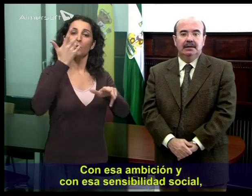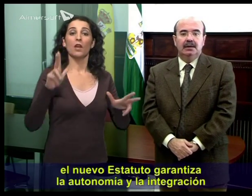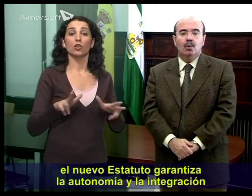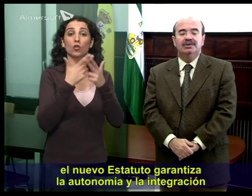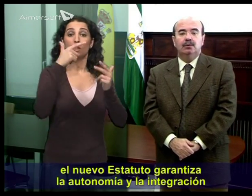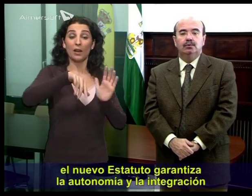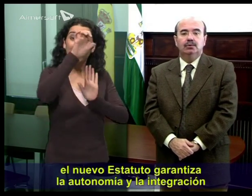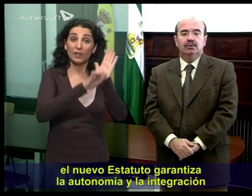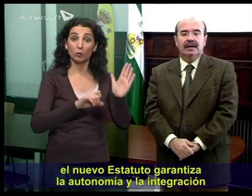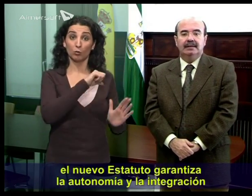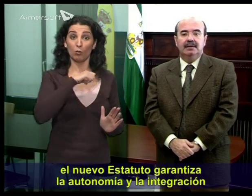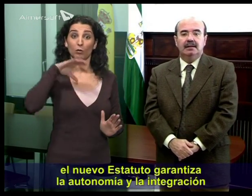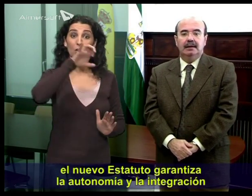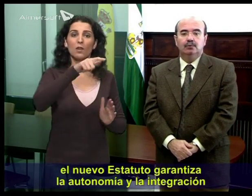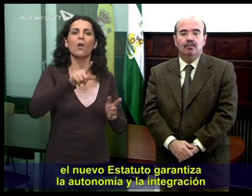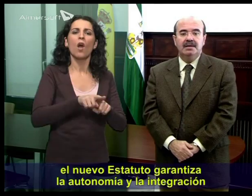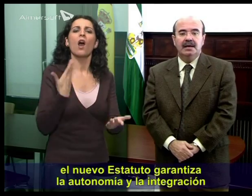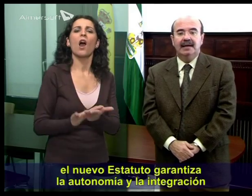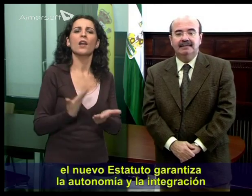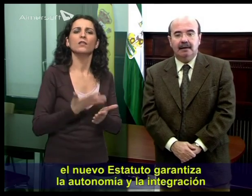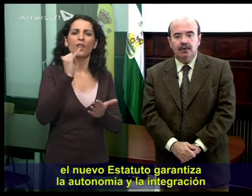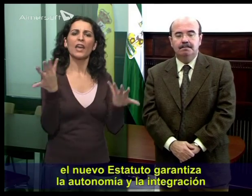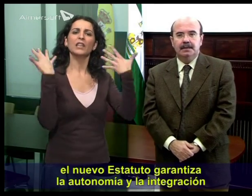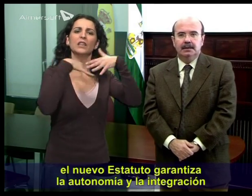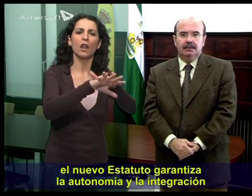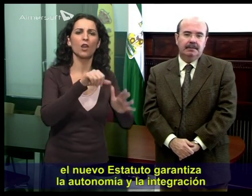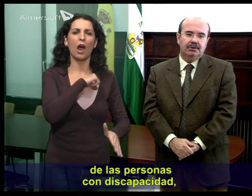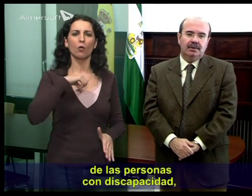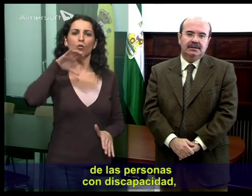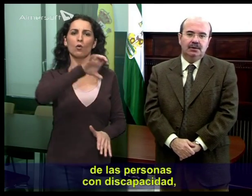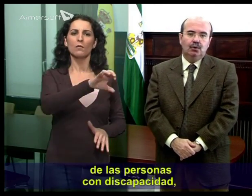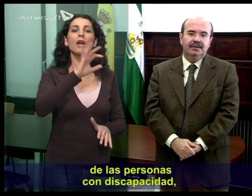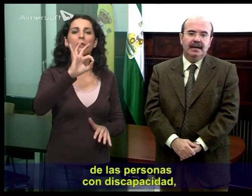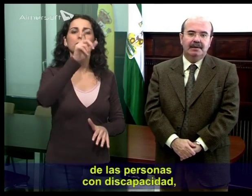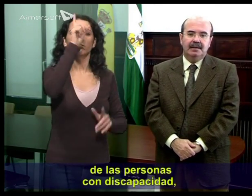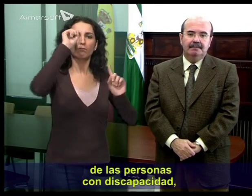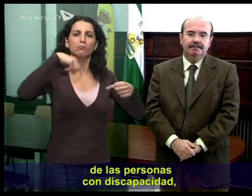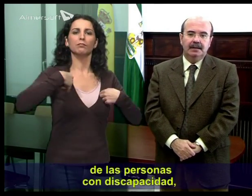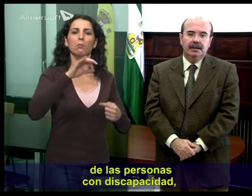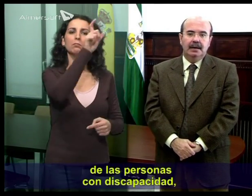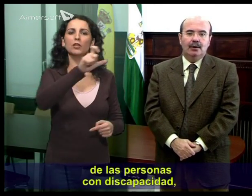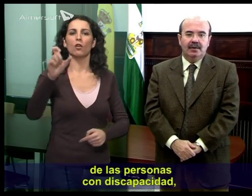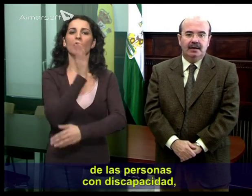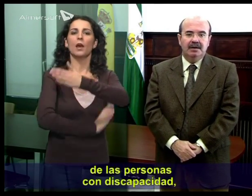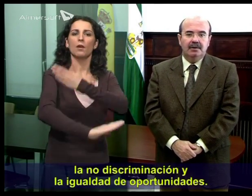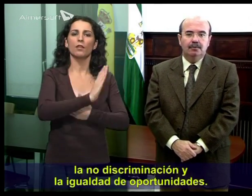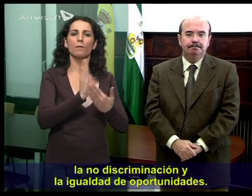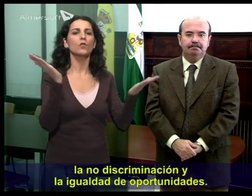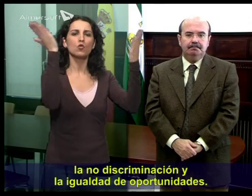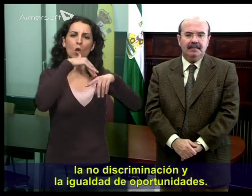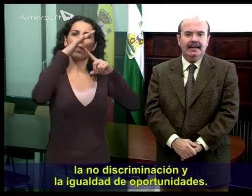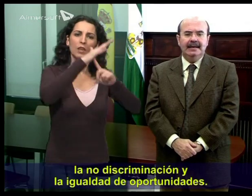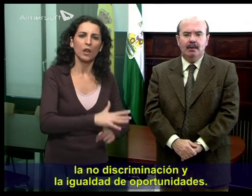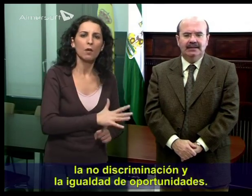social, el nuevo estatuto garantiza la autonomía y la integración de personas con discapacidad, la no